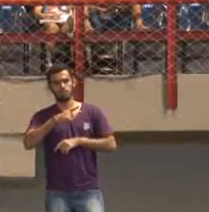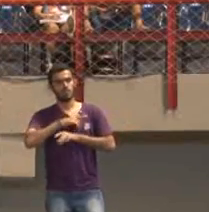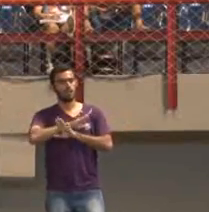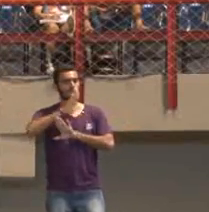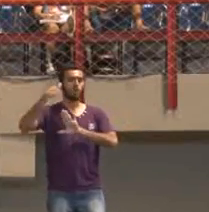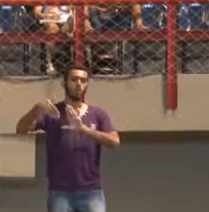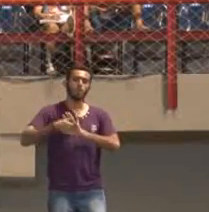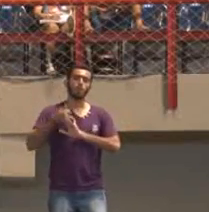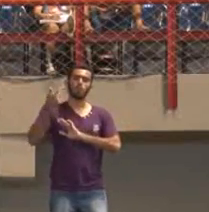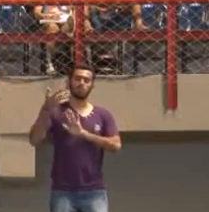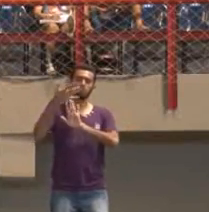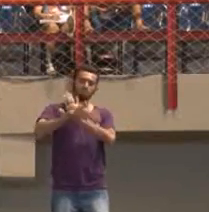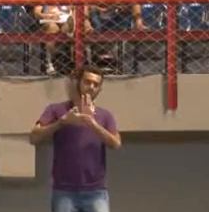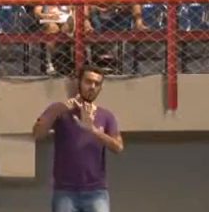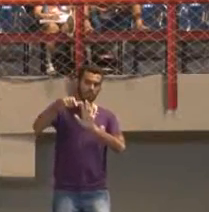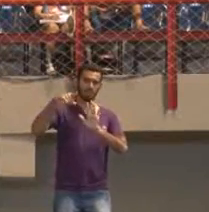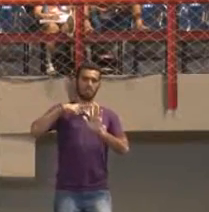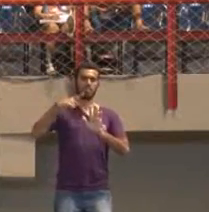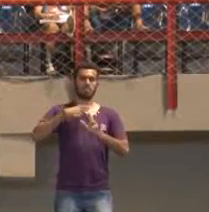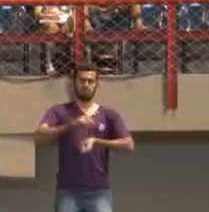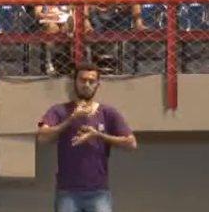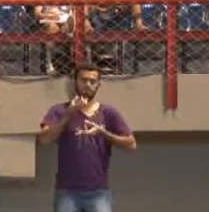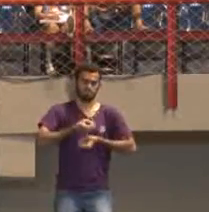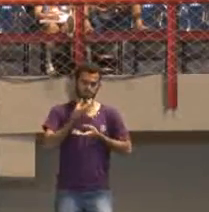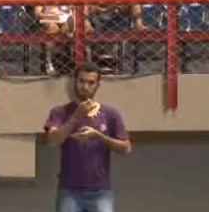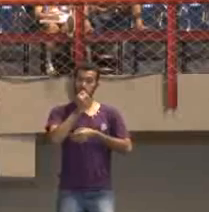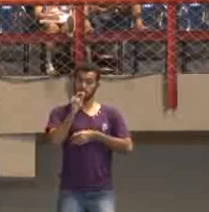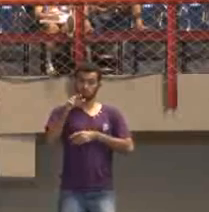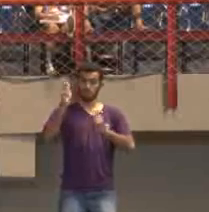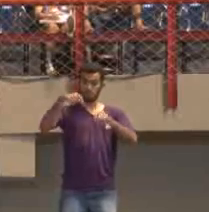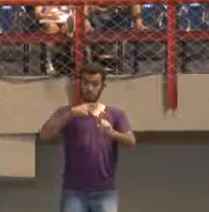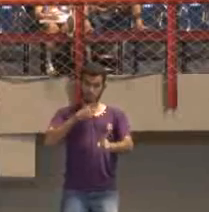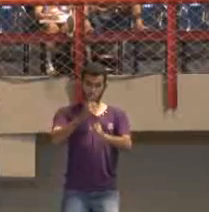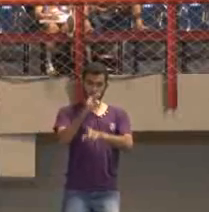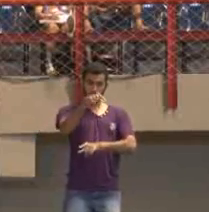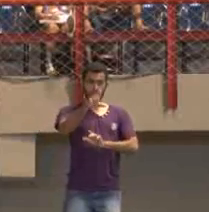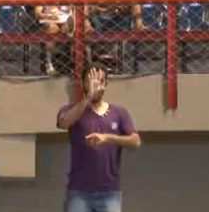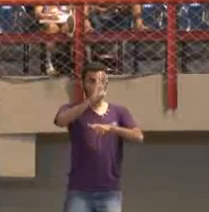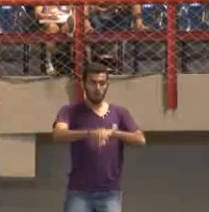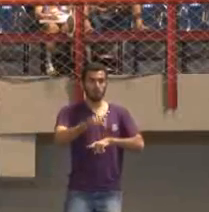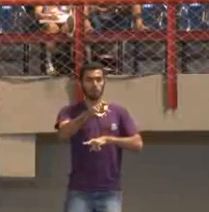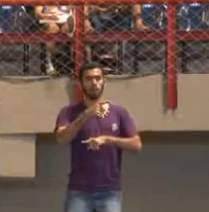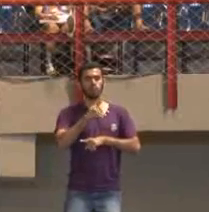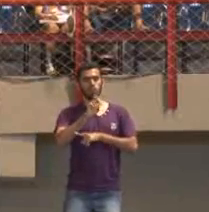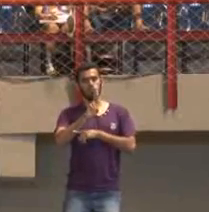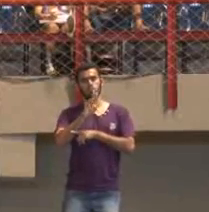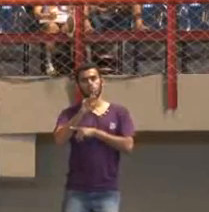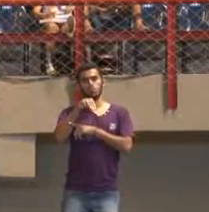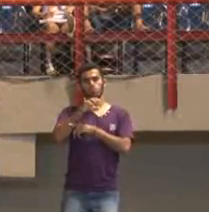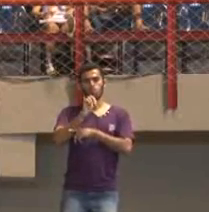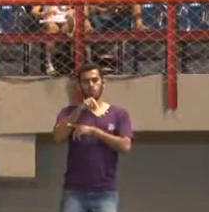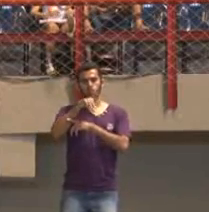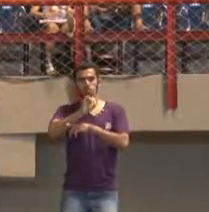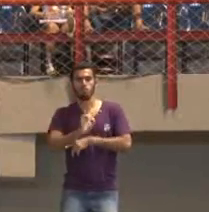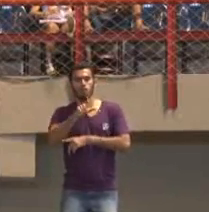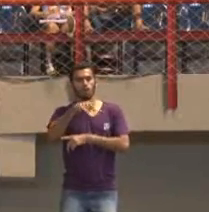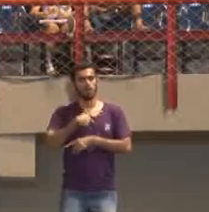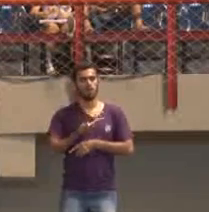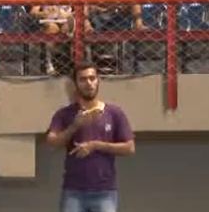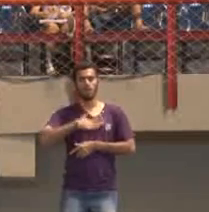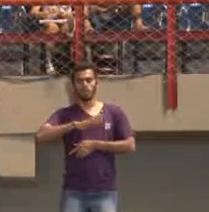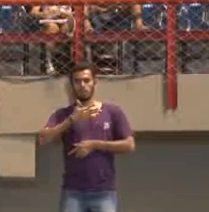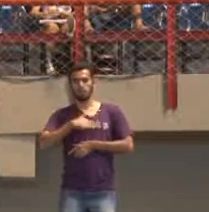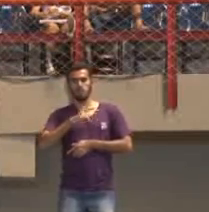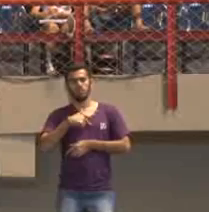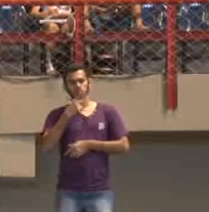são poema. Beleza. Aí tem uma foto do Drummond bem à vontade, sentado aí. E você vem com a primeira